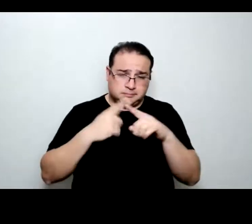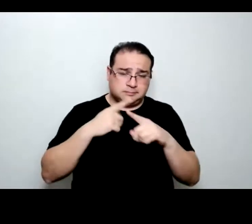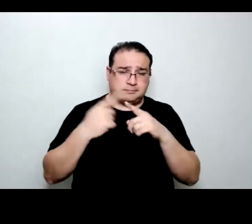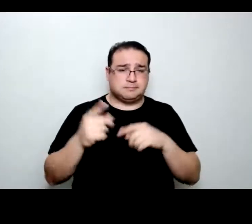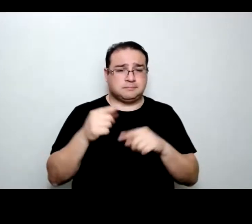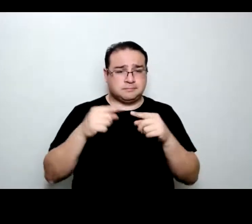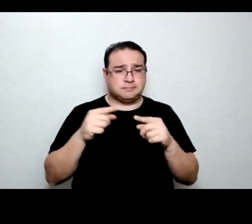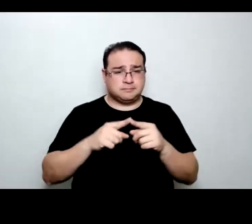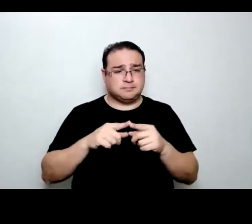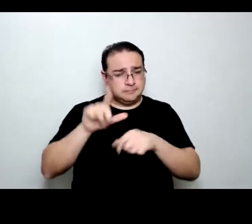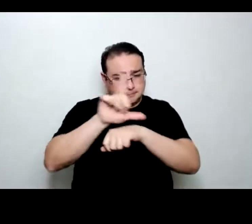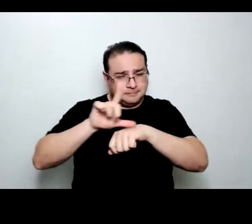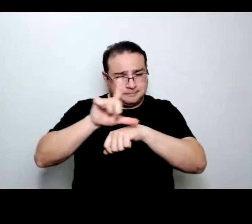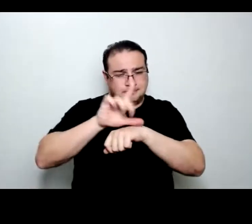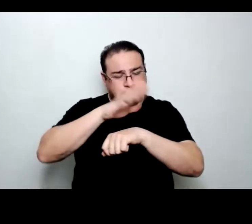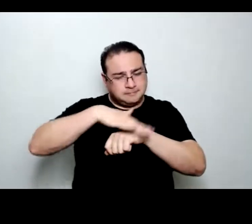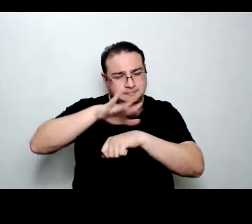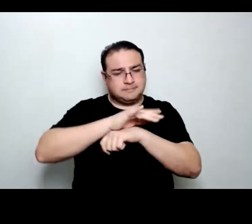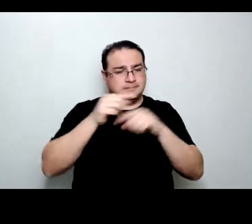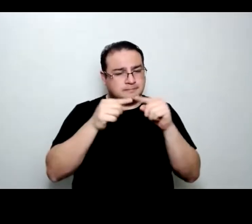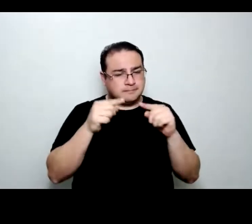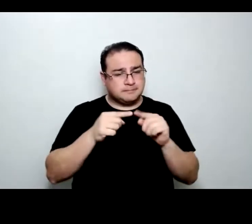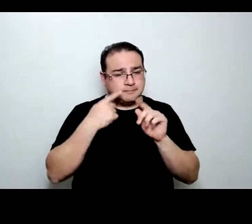na lexicografia, na